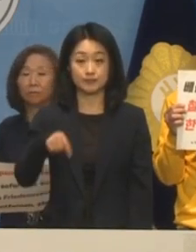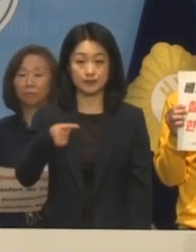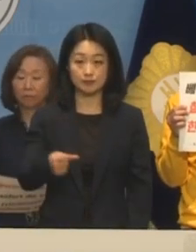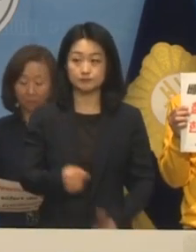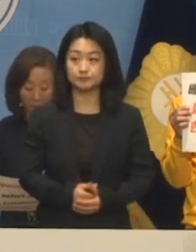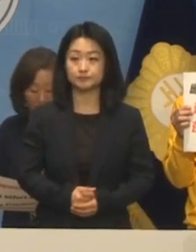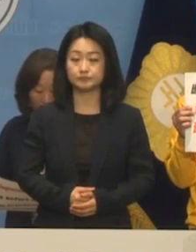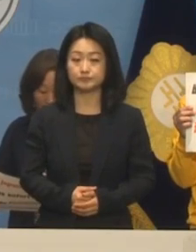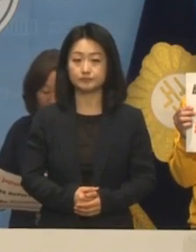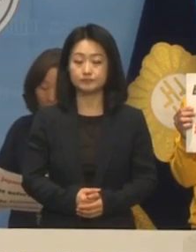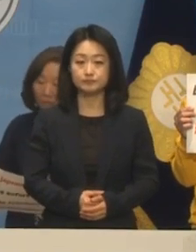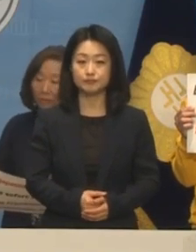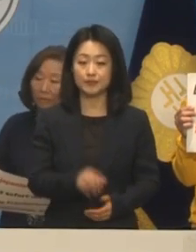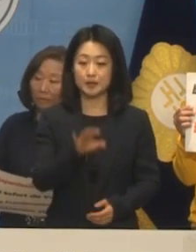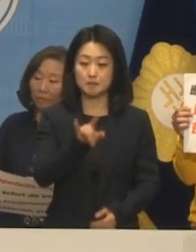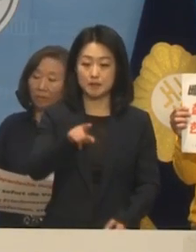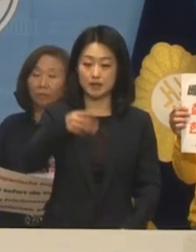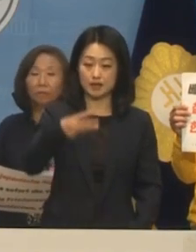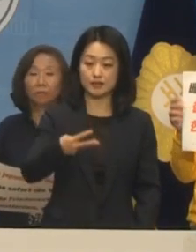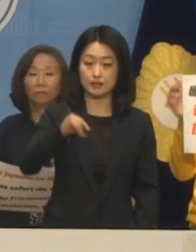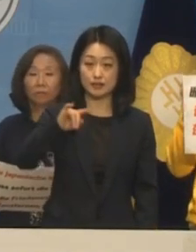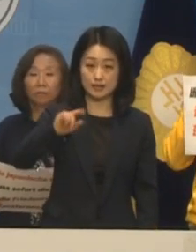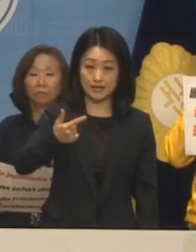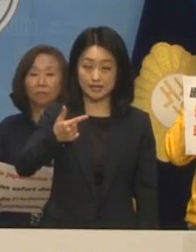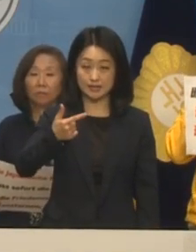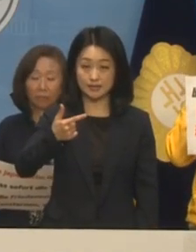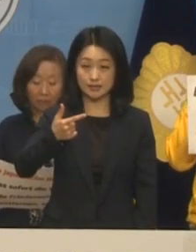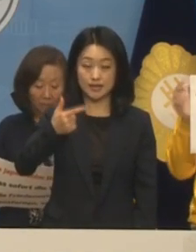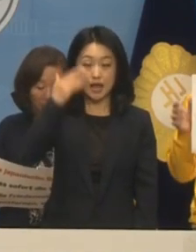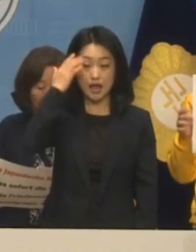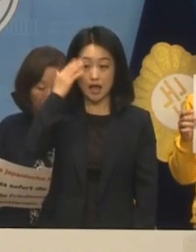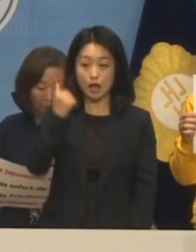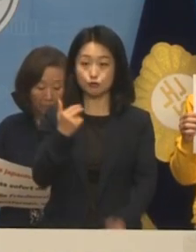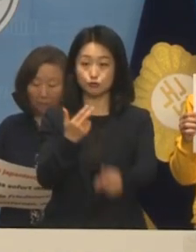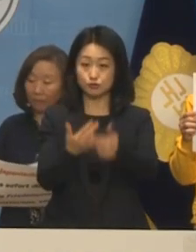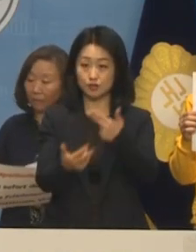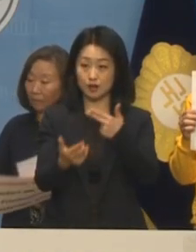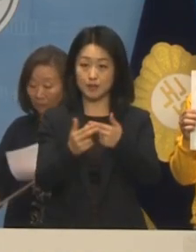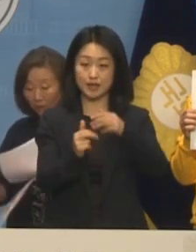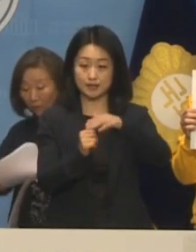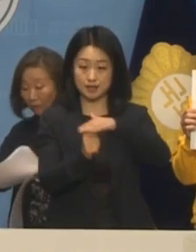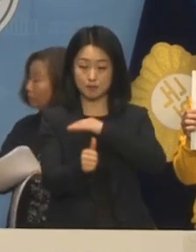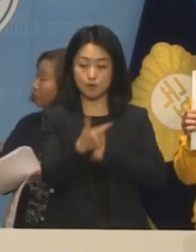다음은 베를린 코리아 협의회 한정아 대표님께서 발언해 주시겠습니다.